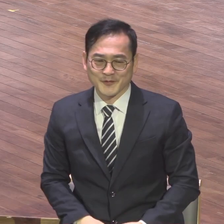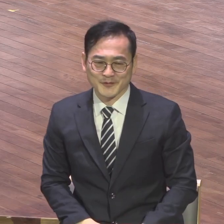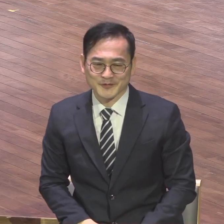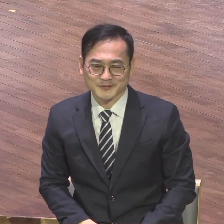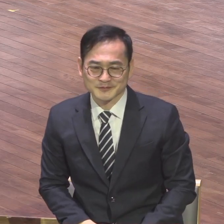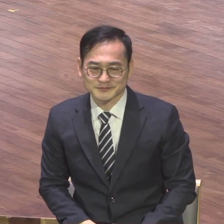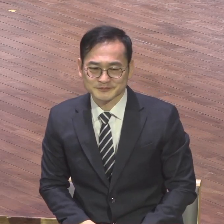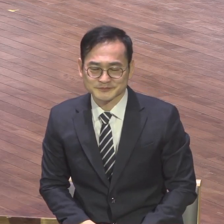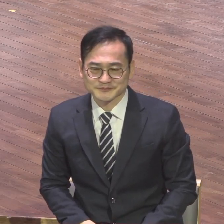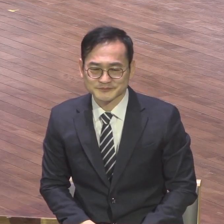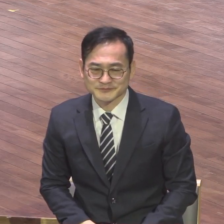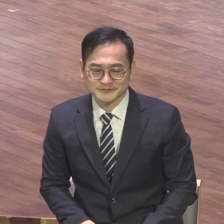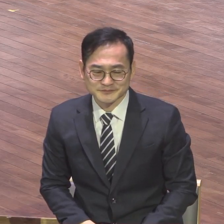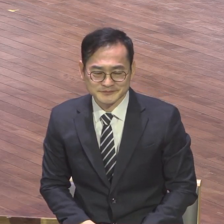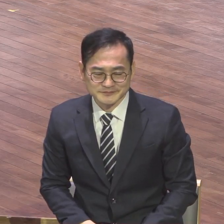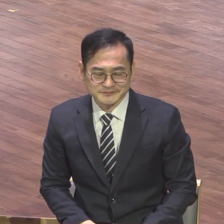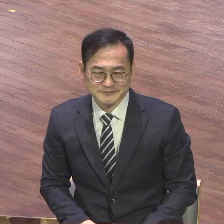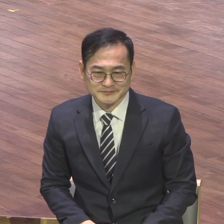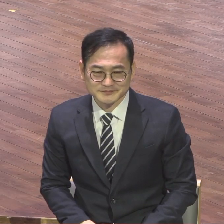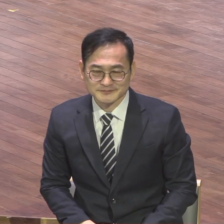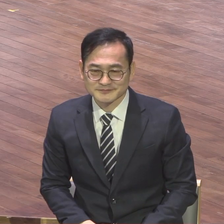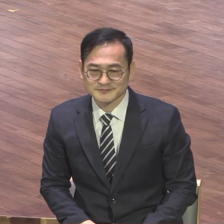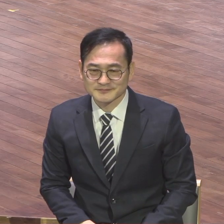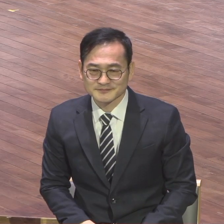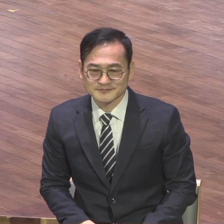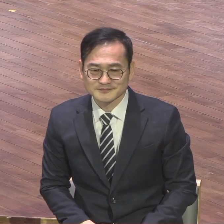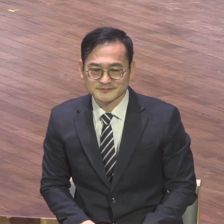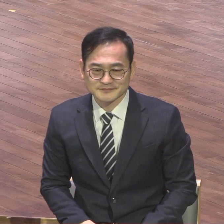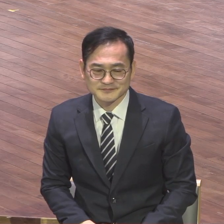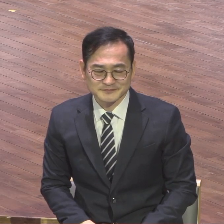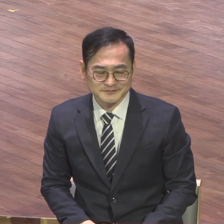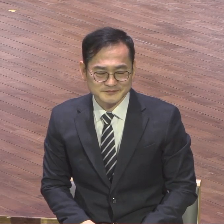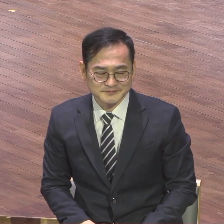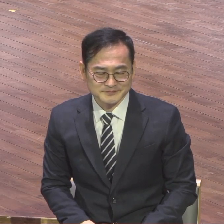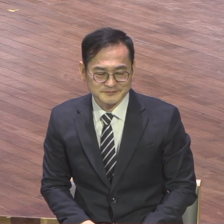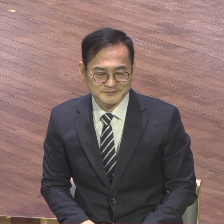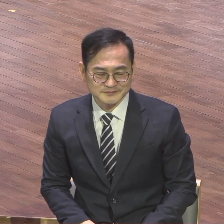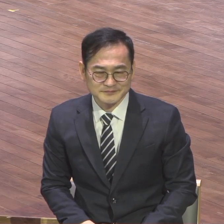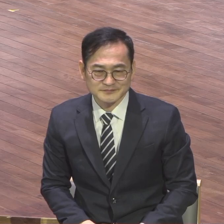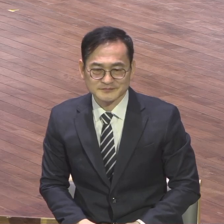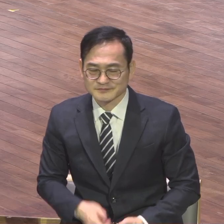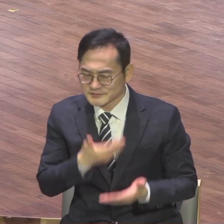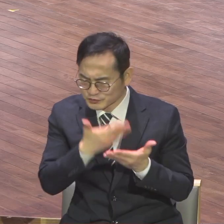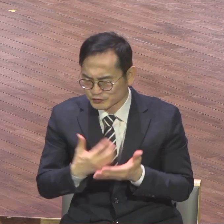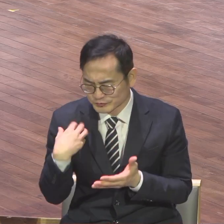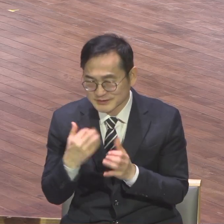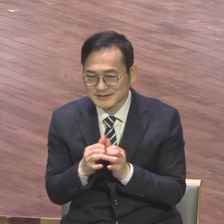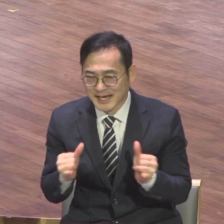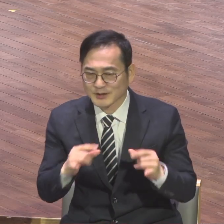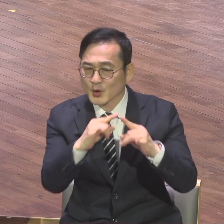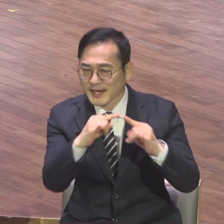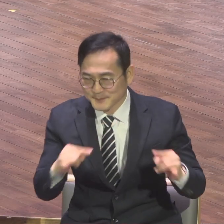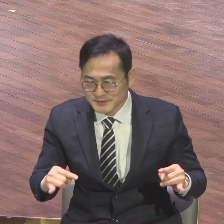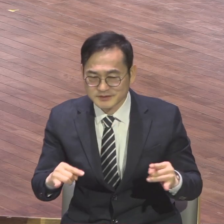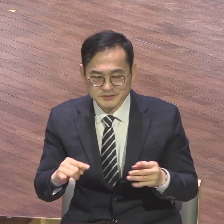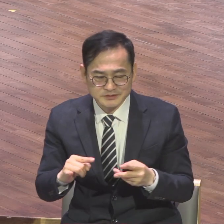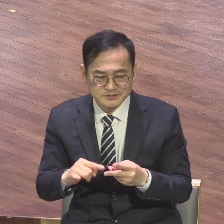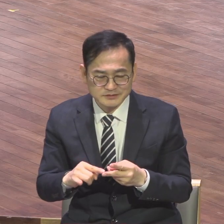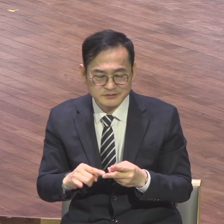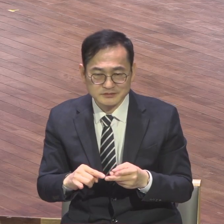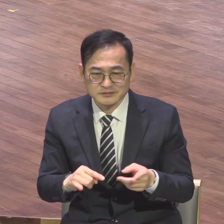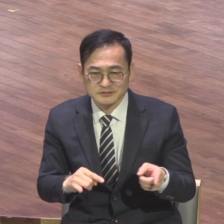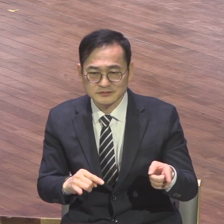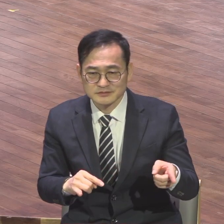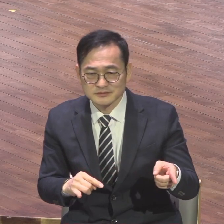제가 금요 기도 시간에 구체적으로 말씀드렸습니다. 버스킹 캠프, 중직자, 임직식, 거의 다 일본